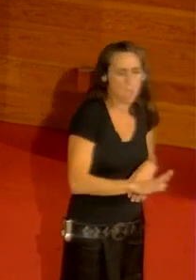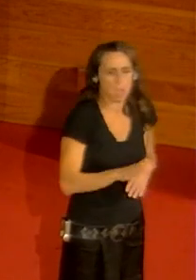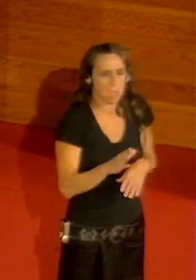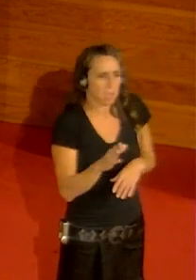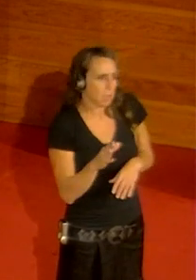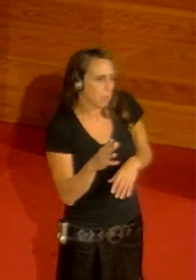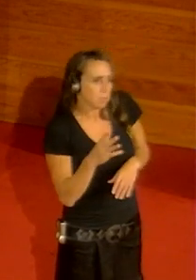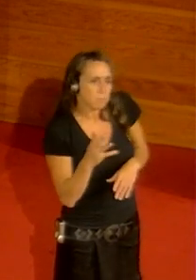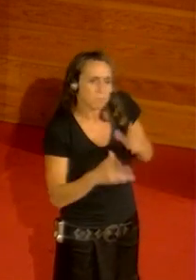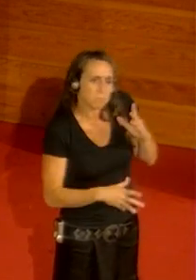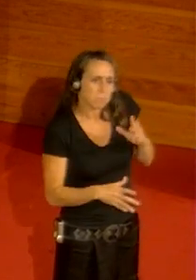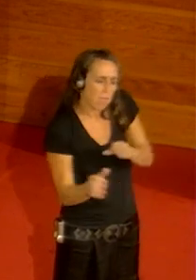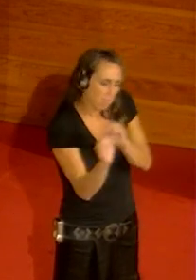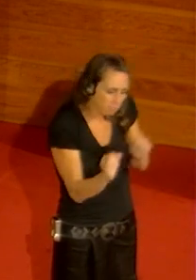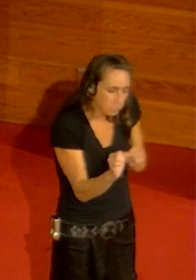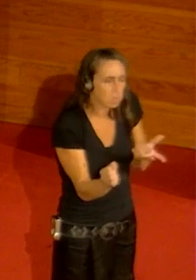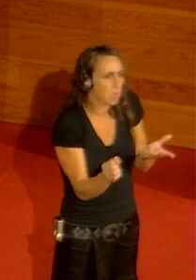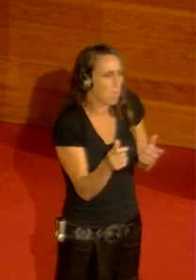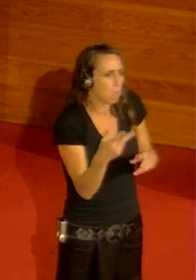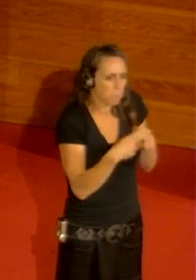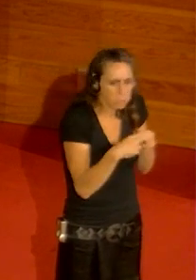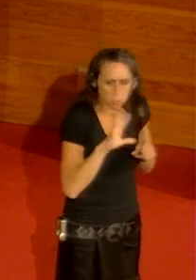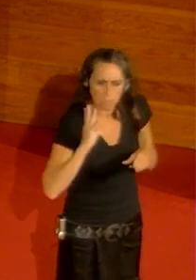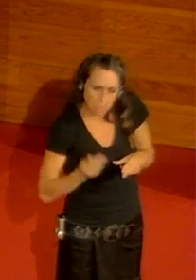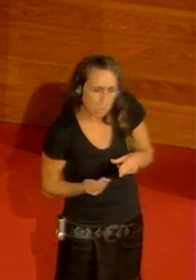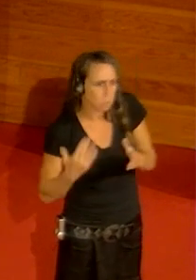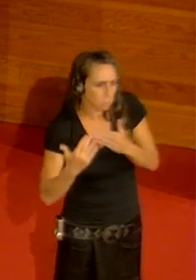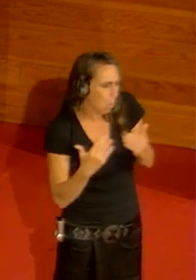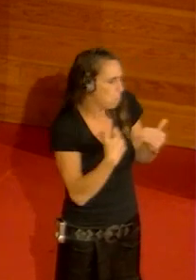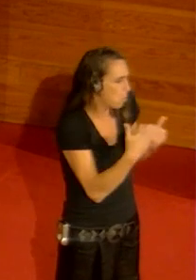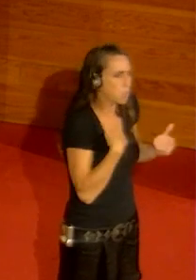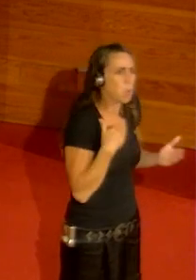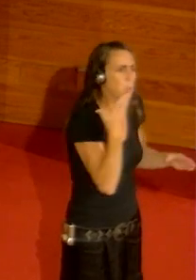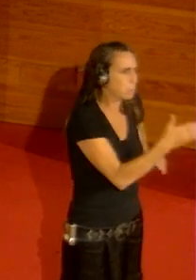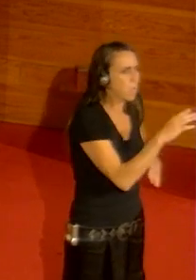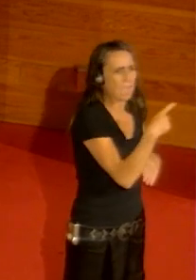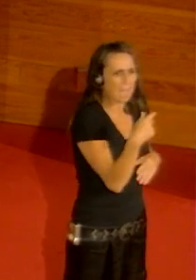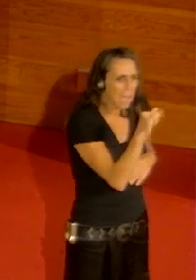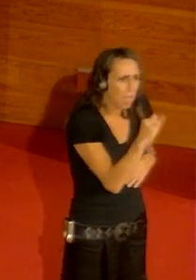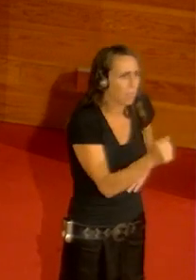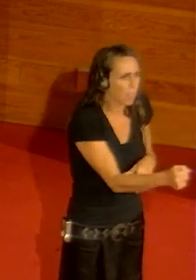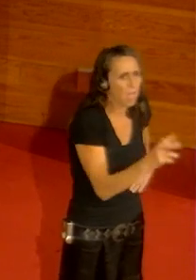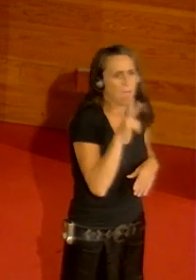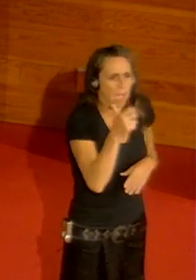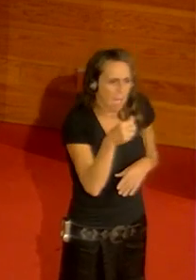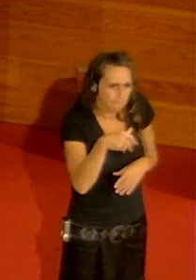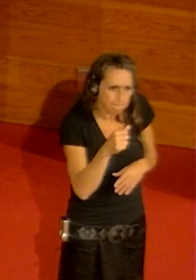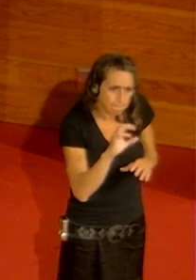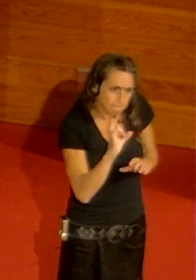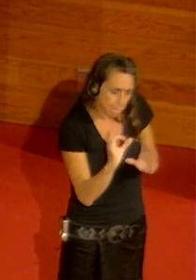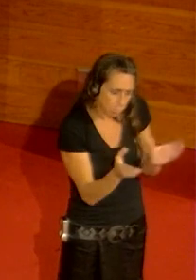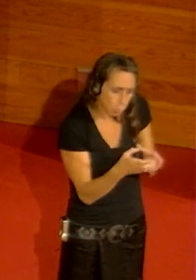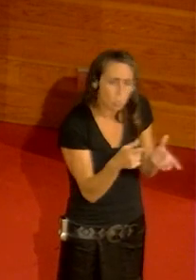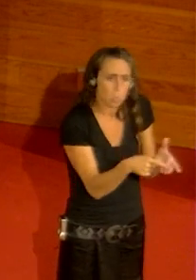el con defensa con políticos palestinos está en gaza entrevista al portavoz de jamás O sea que todo el mundo